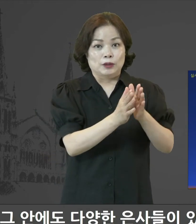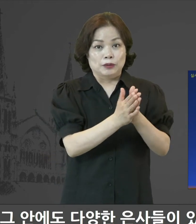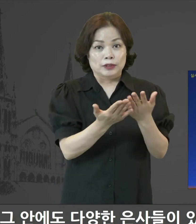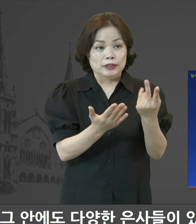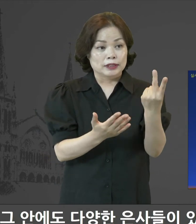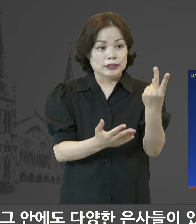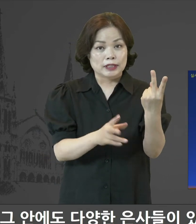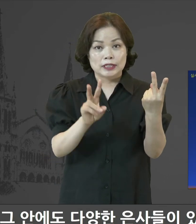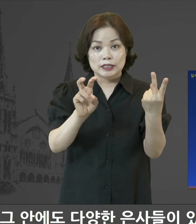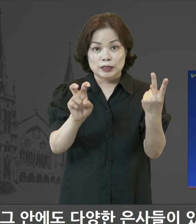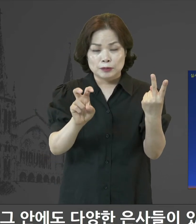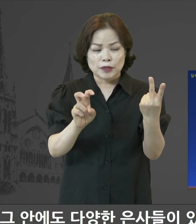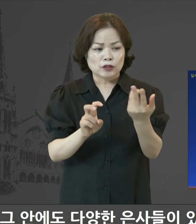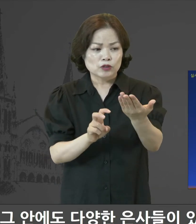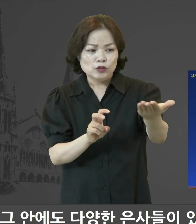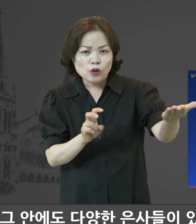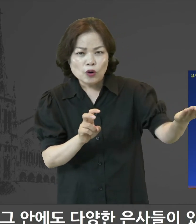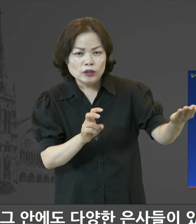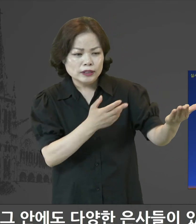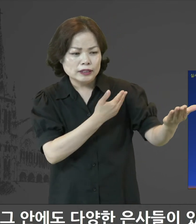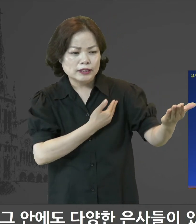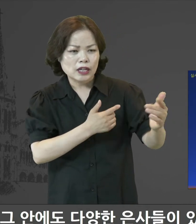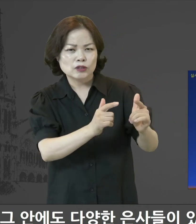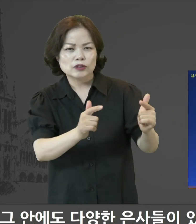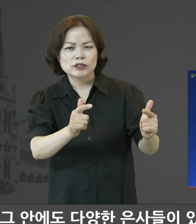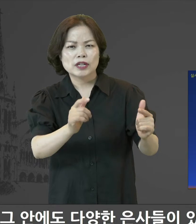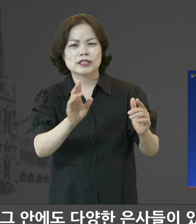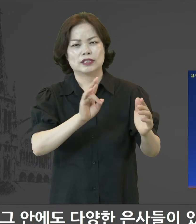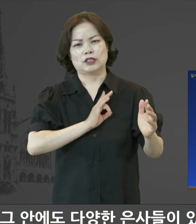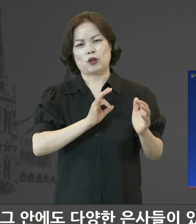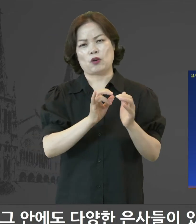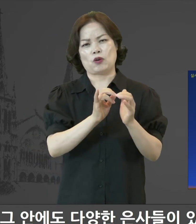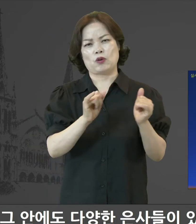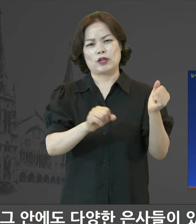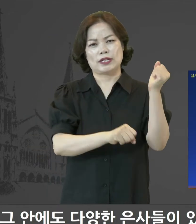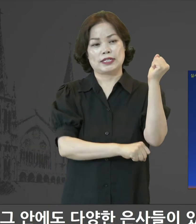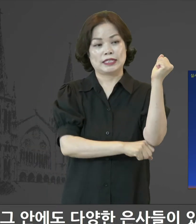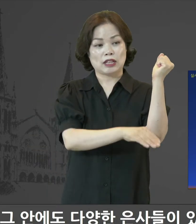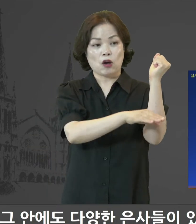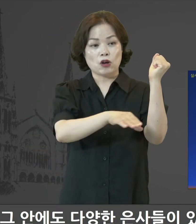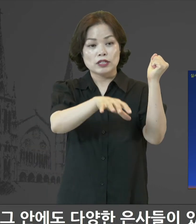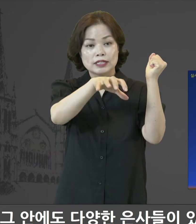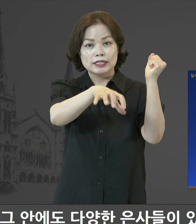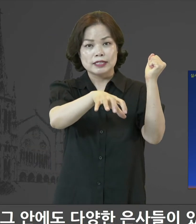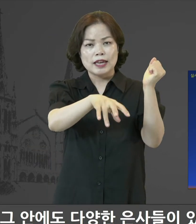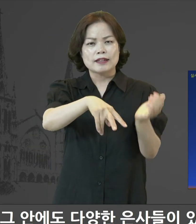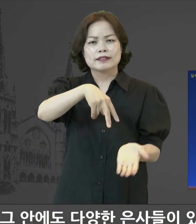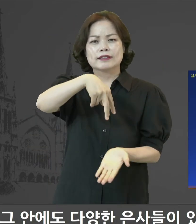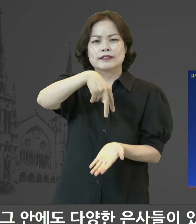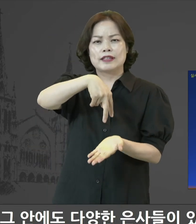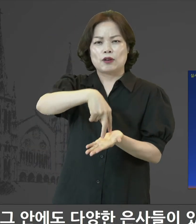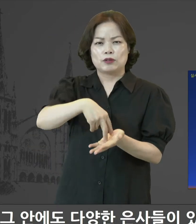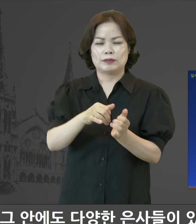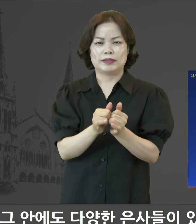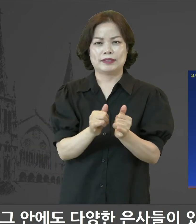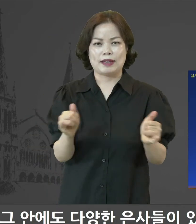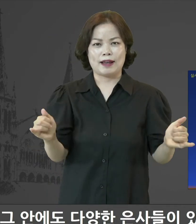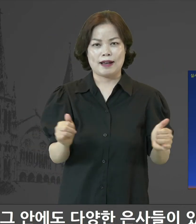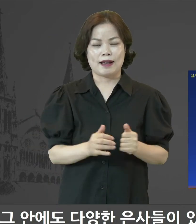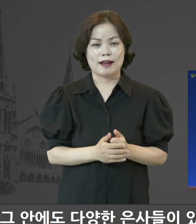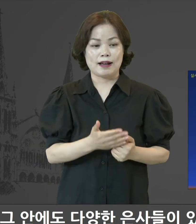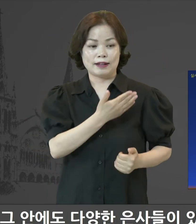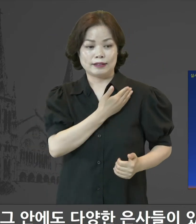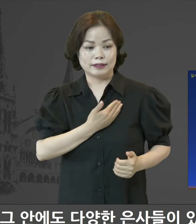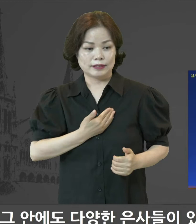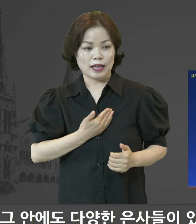보면 너희는 사도들과 선지자들의 터 위에 세우심을 입은 자라.